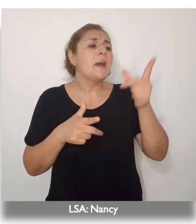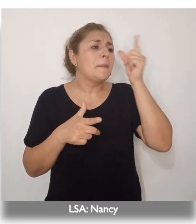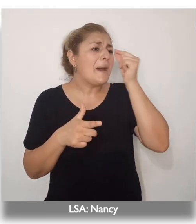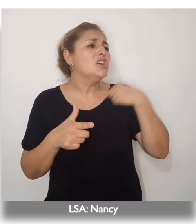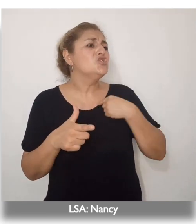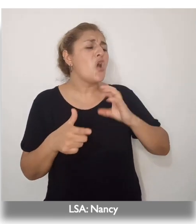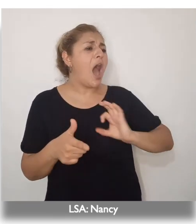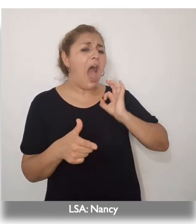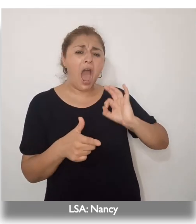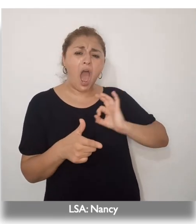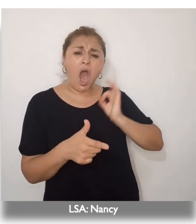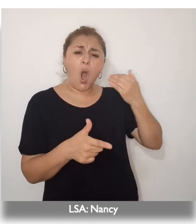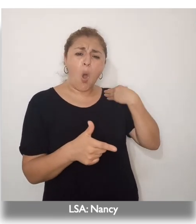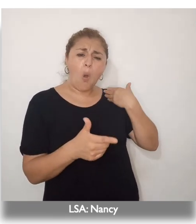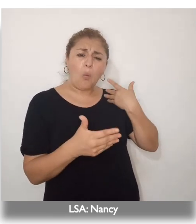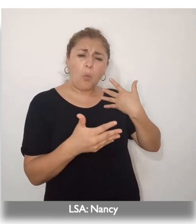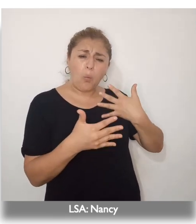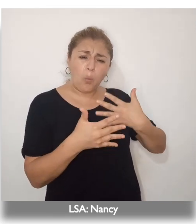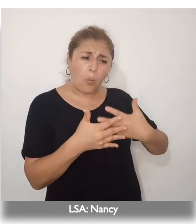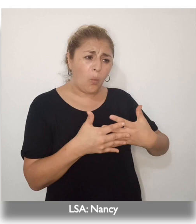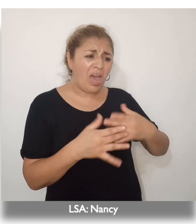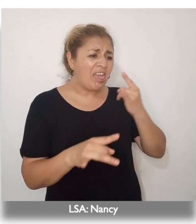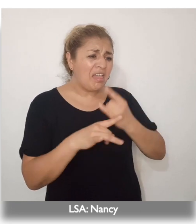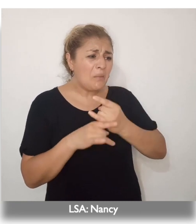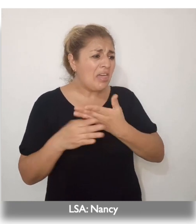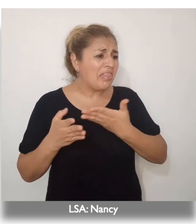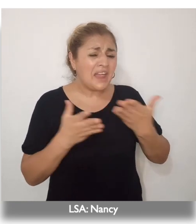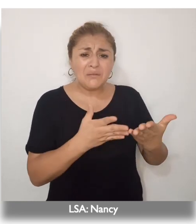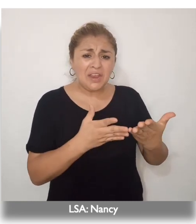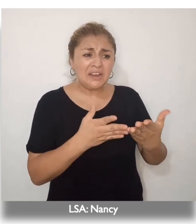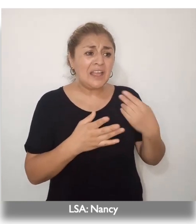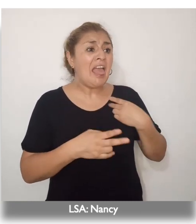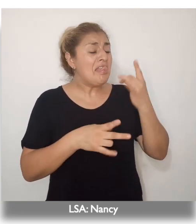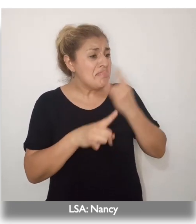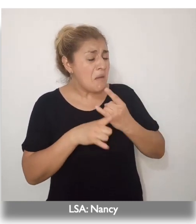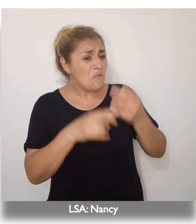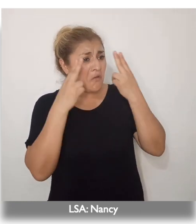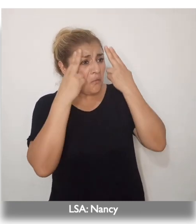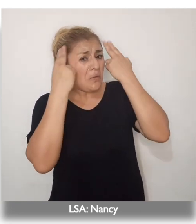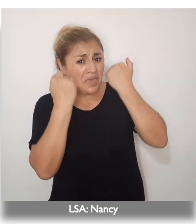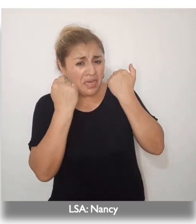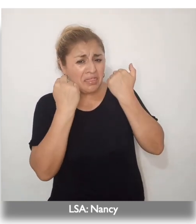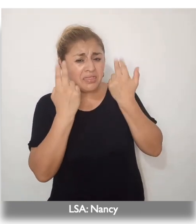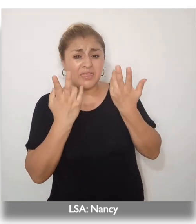tantos años te sirvo no habiéndote de desobedecido jamás